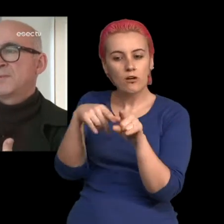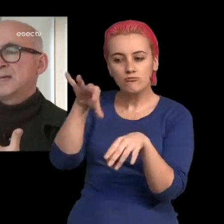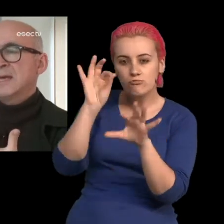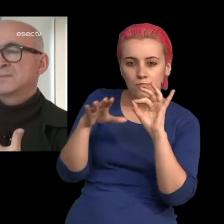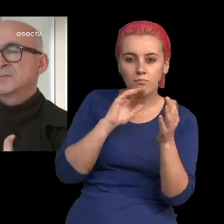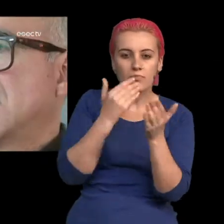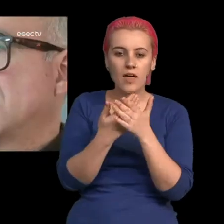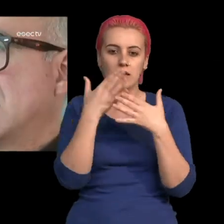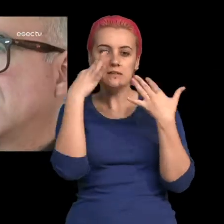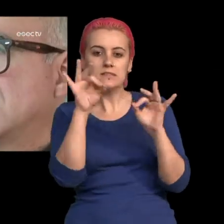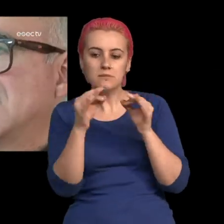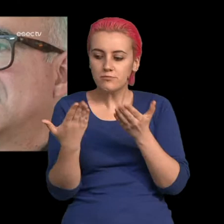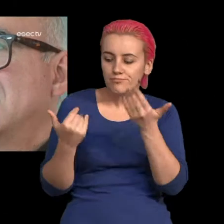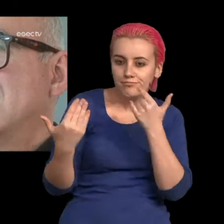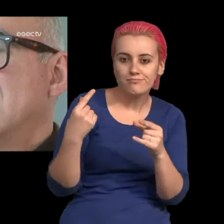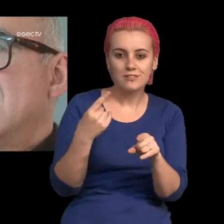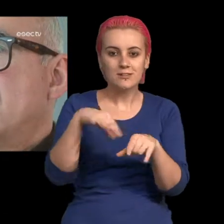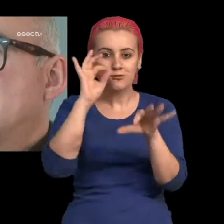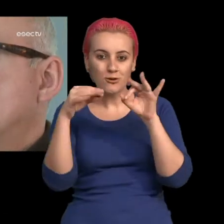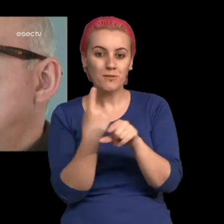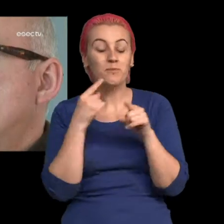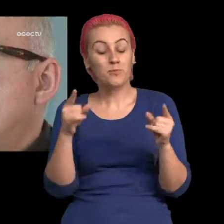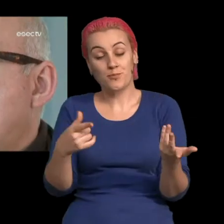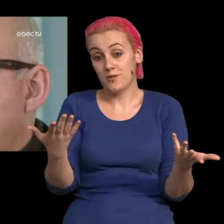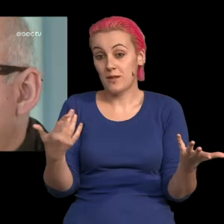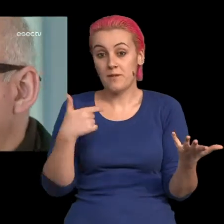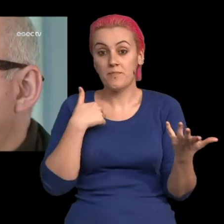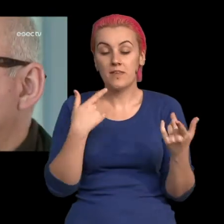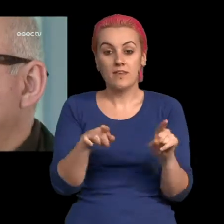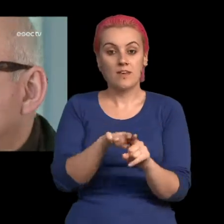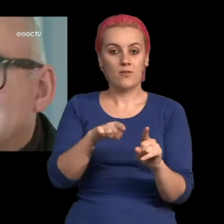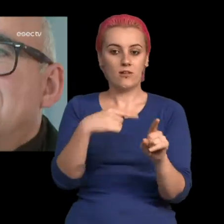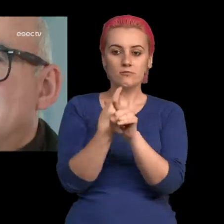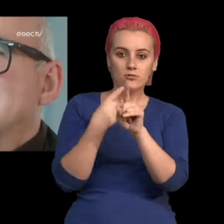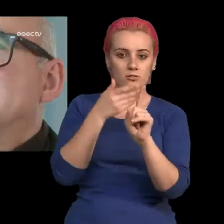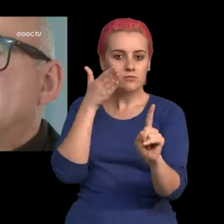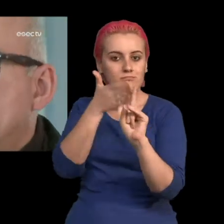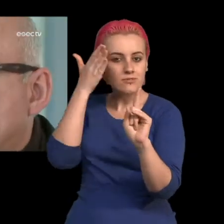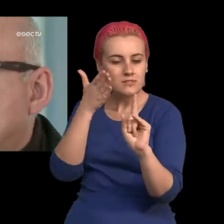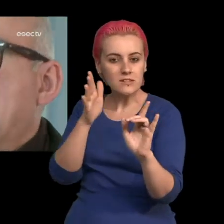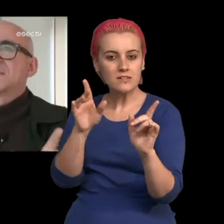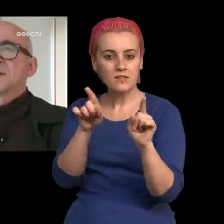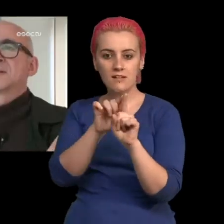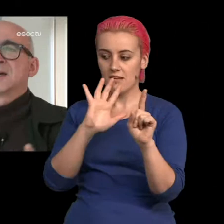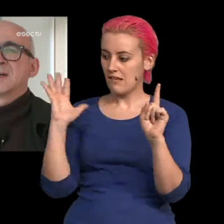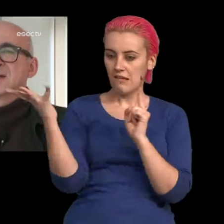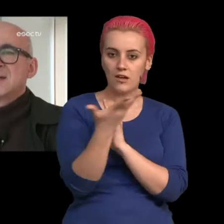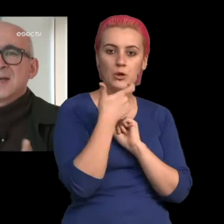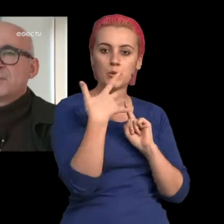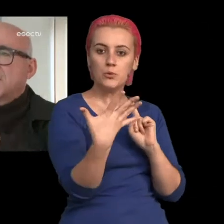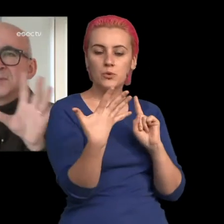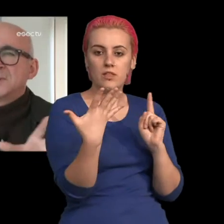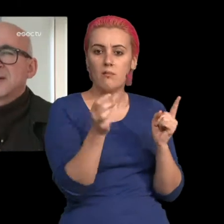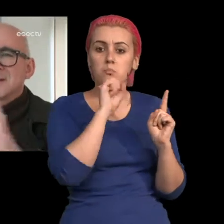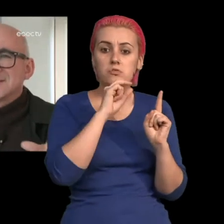traduzimos, simplificamos, encontramos uma maneira... Porque o mundo objetivo, nesse sentido, todo o mundo que há para abarcar